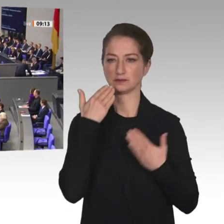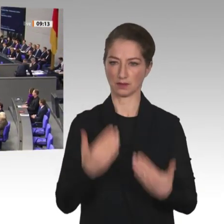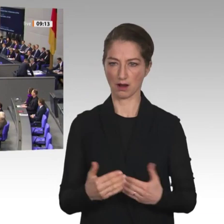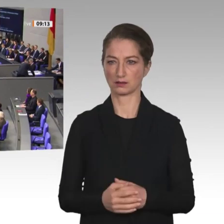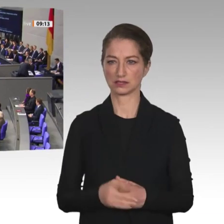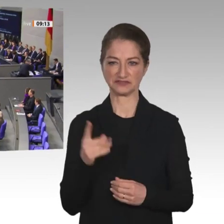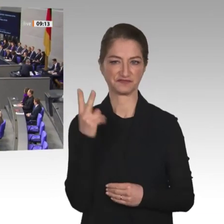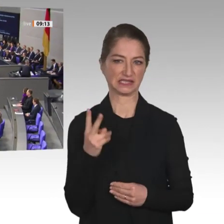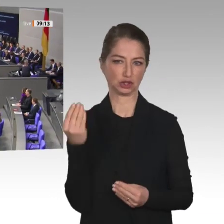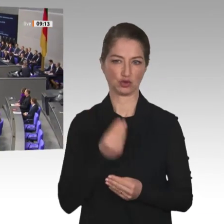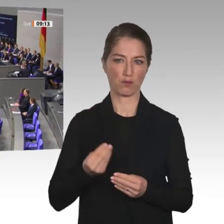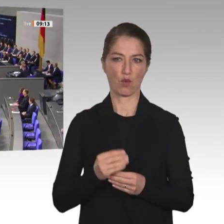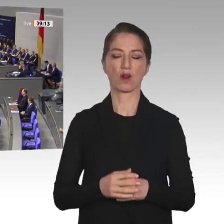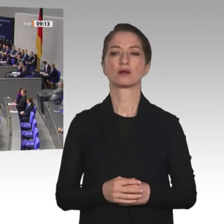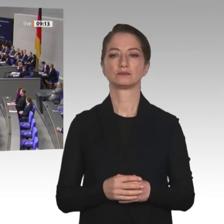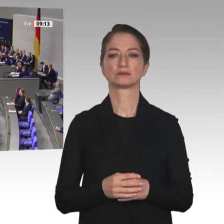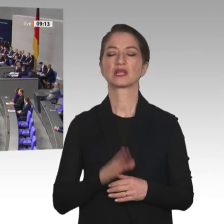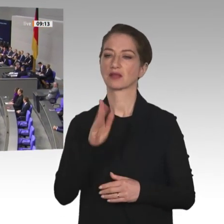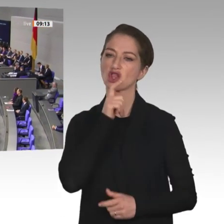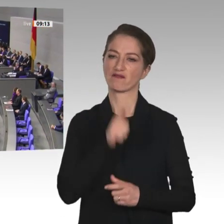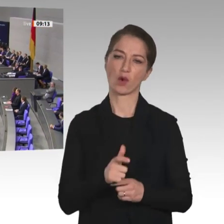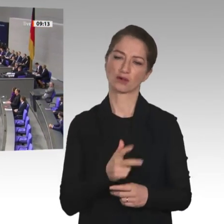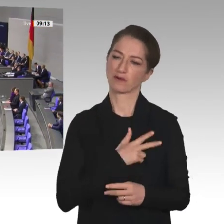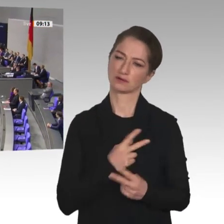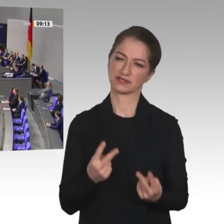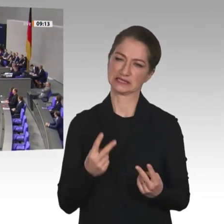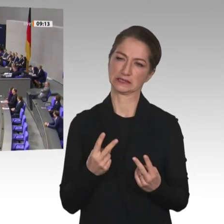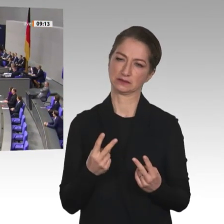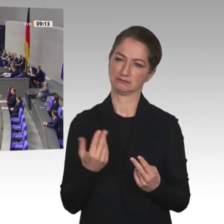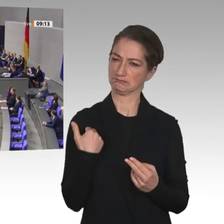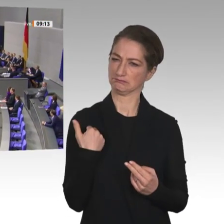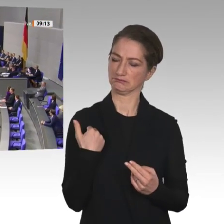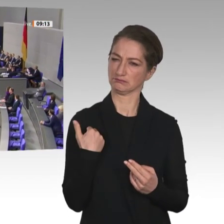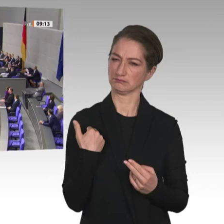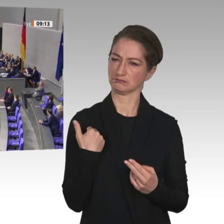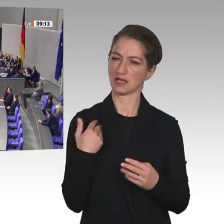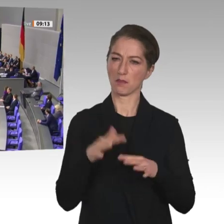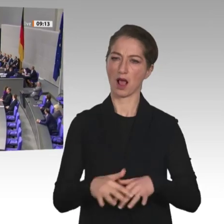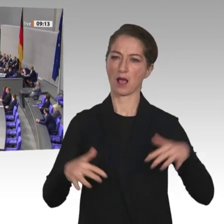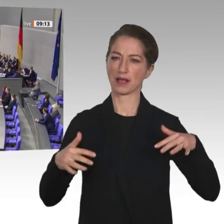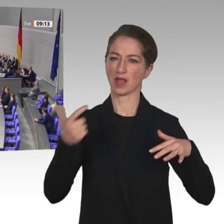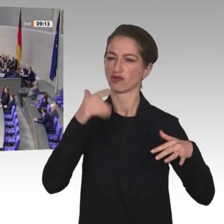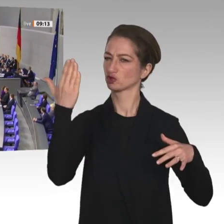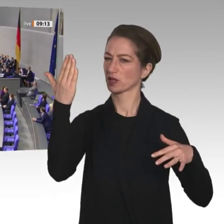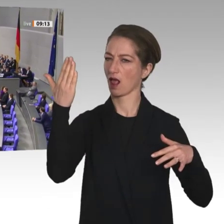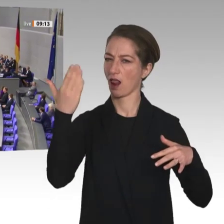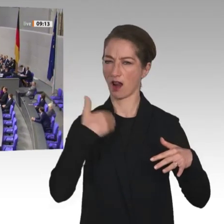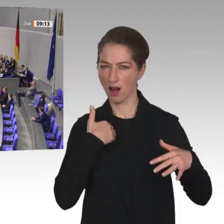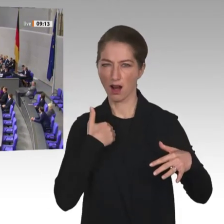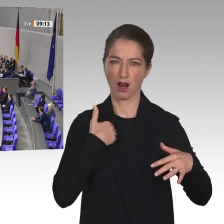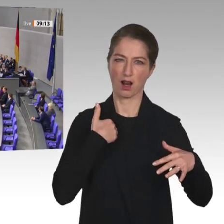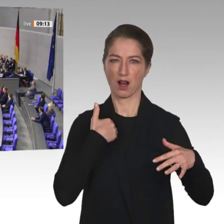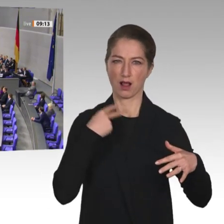die wirklich wichtigen Worte, die uns auch den Spiegel hier als Parlament vorgehalten haben.